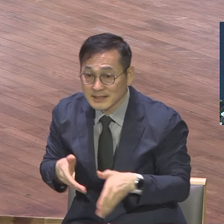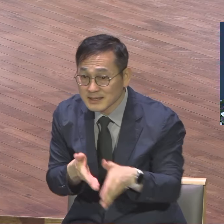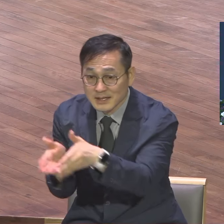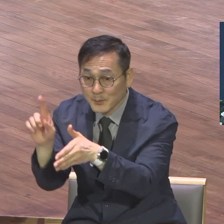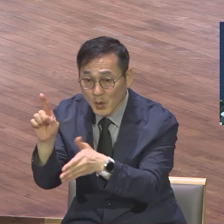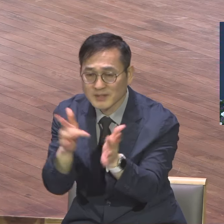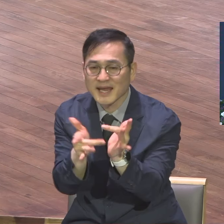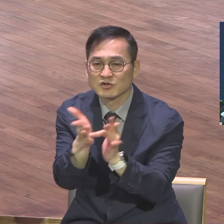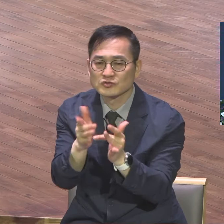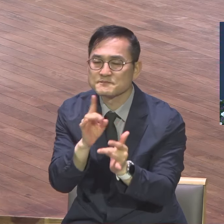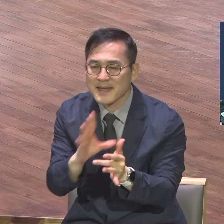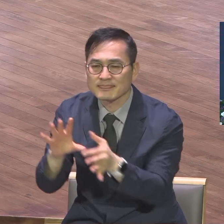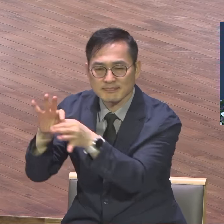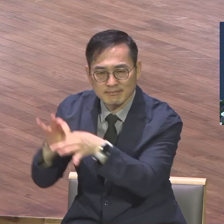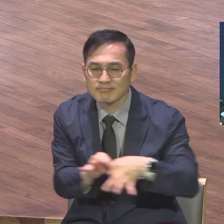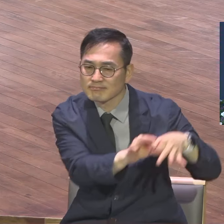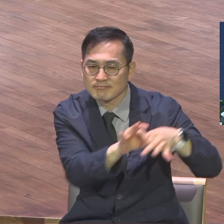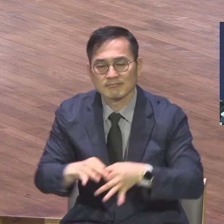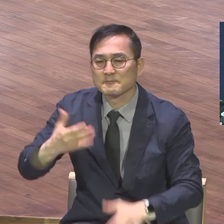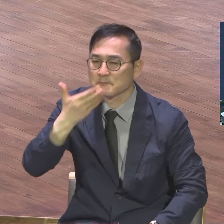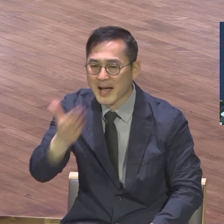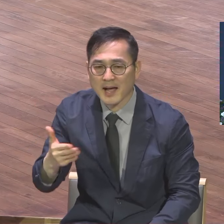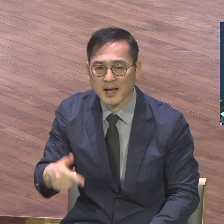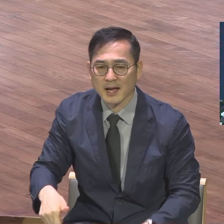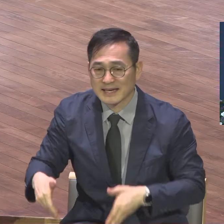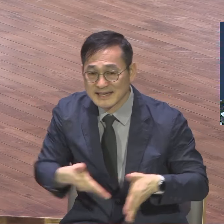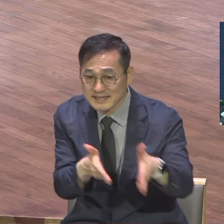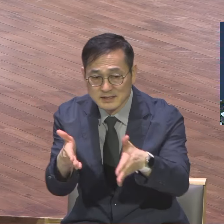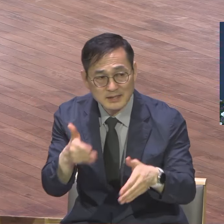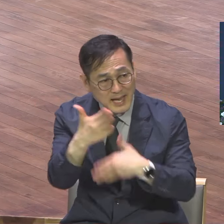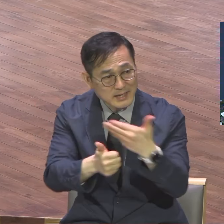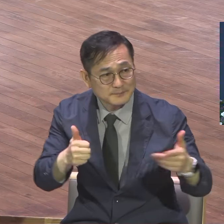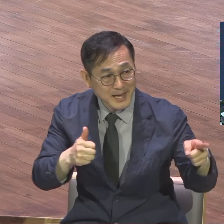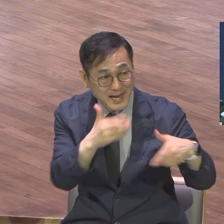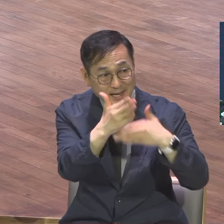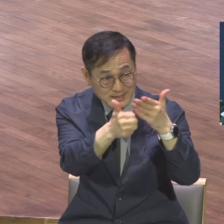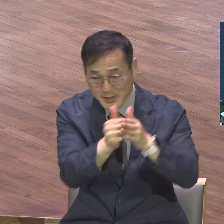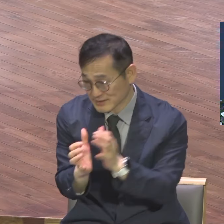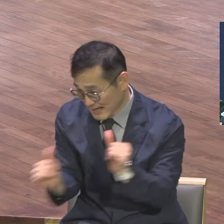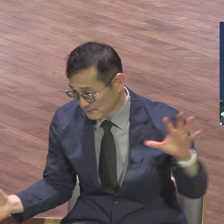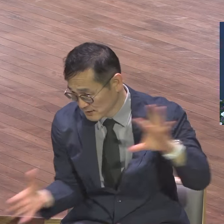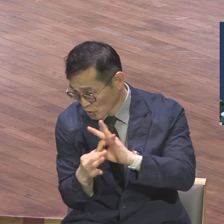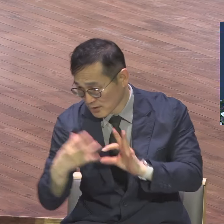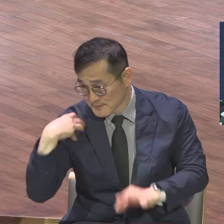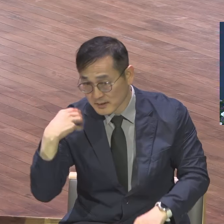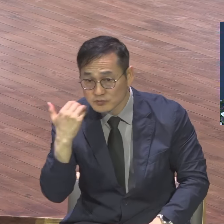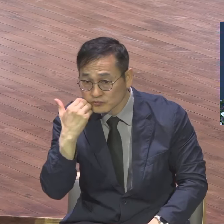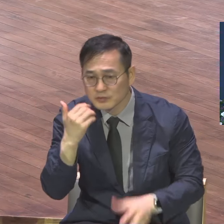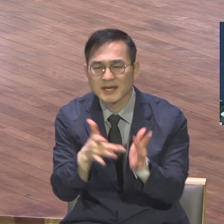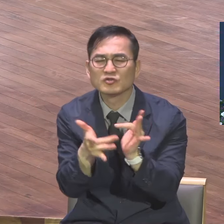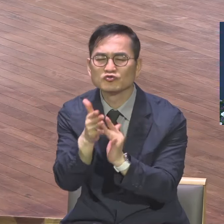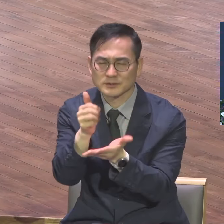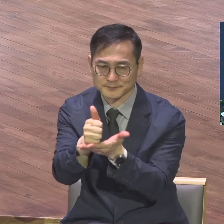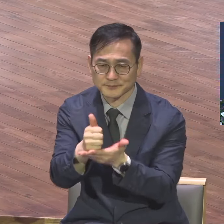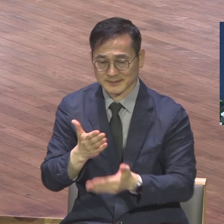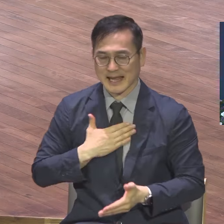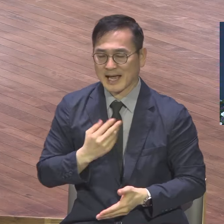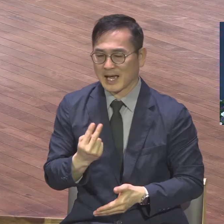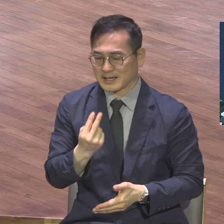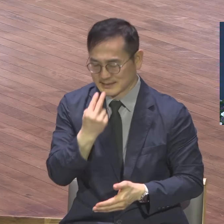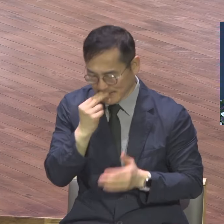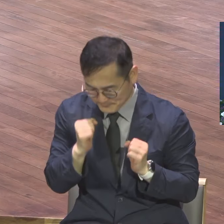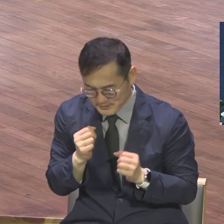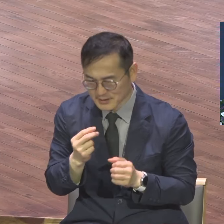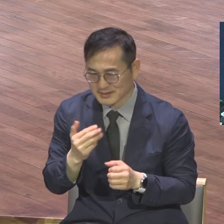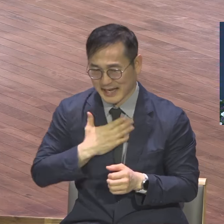예수를 통해서만 가능해요. 그래서 선지자. 내가 꼭 길이요 진리요 생명이다. 나로